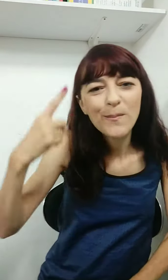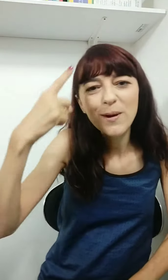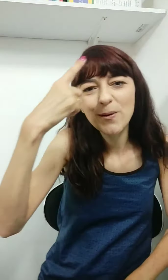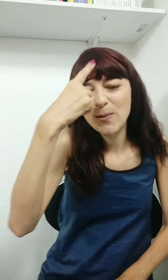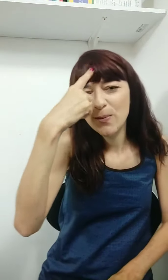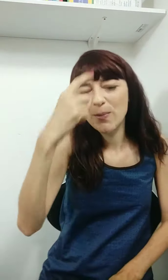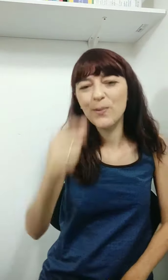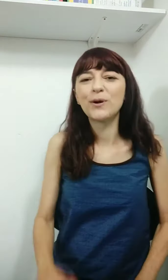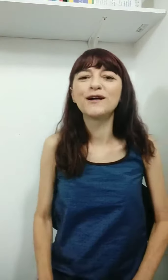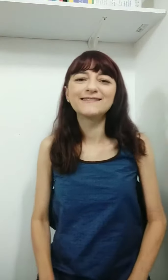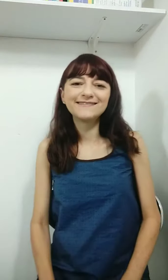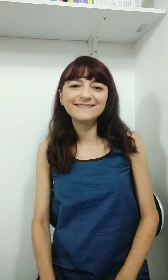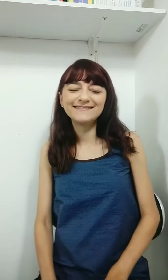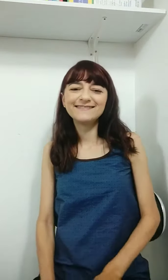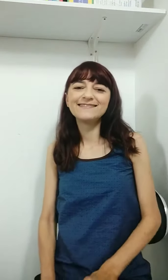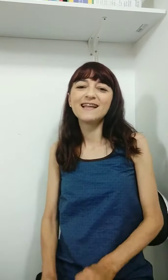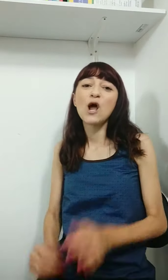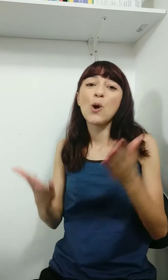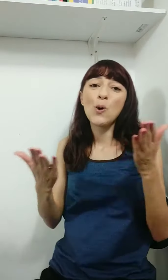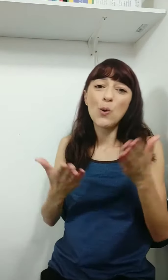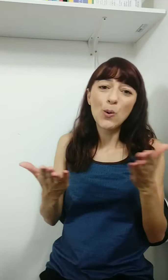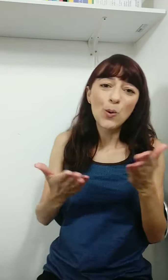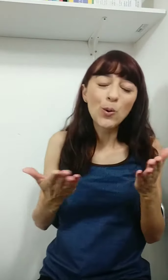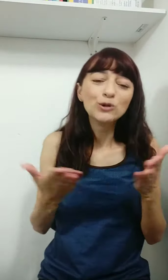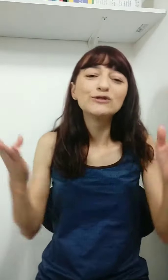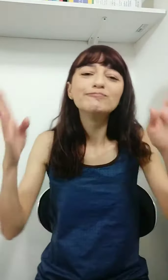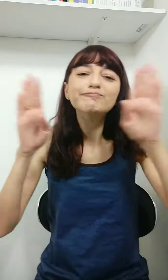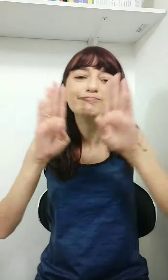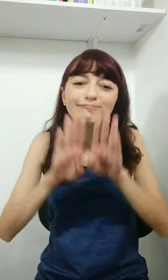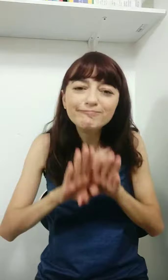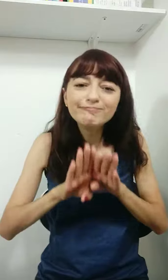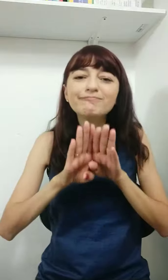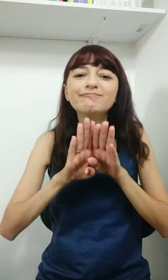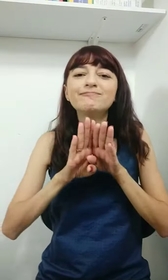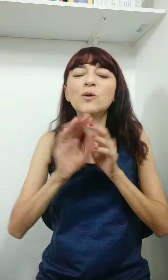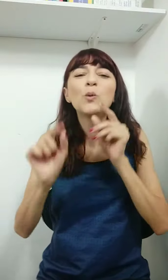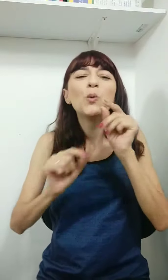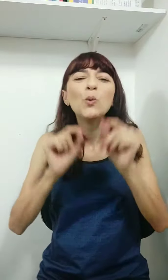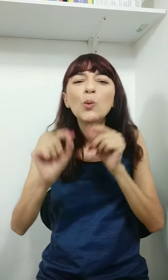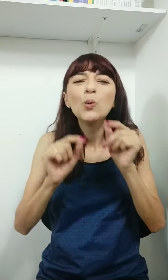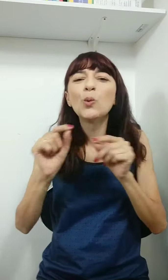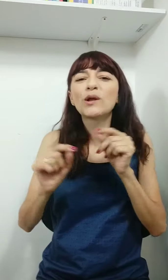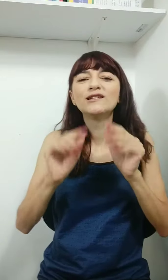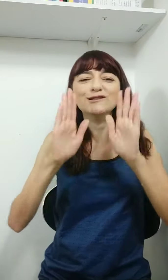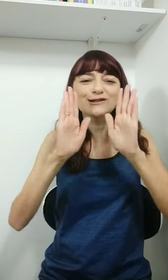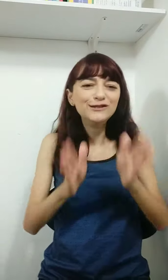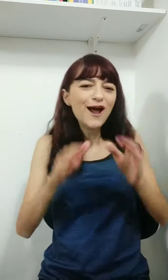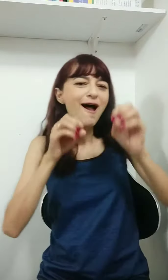semana, né? A gente, como você já sabe, essa aula dura 1 hora, né? E depois que essa aula encerrar, tá